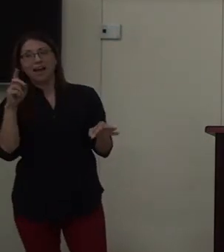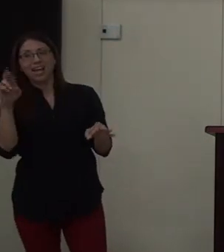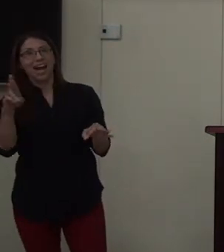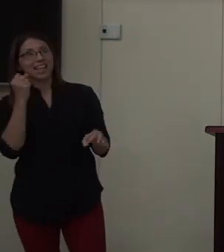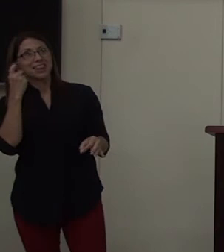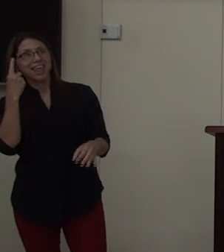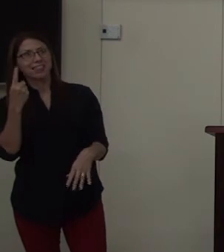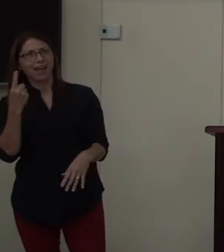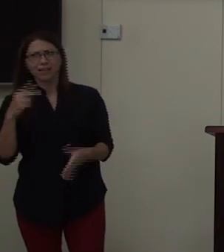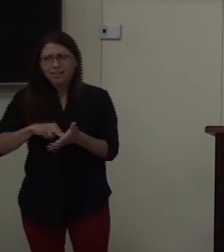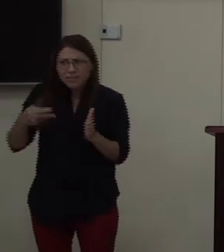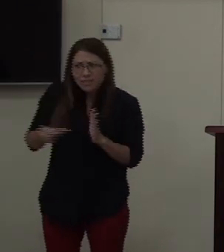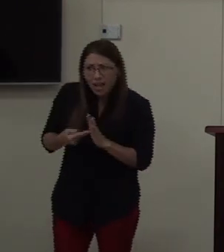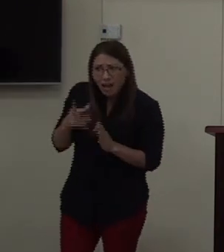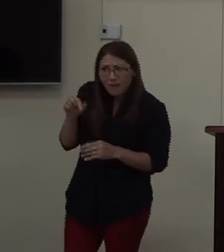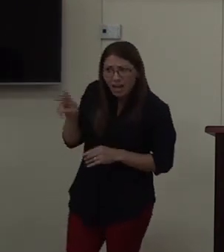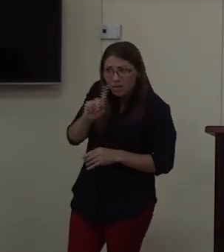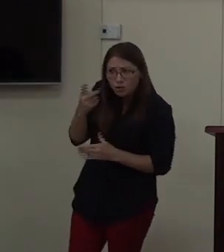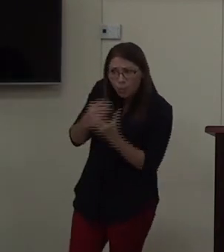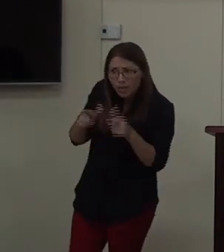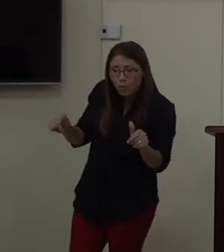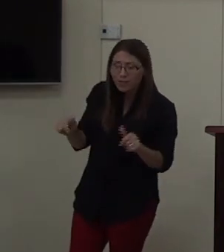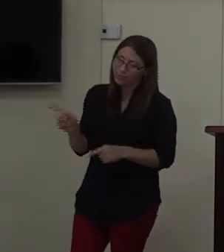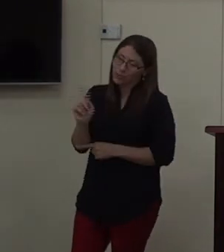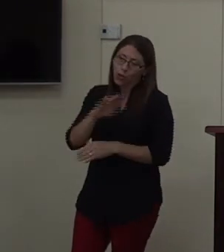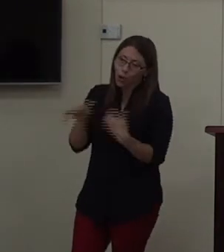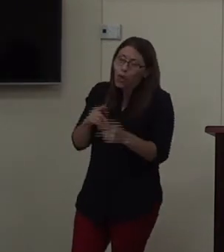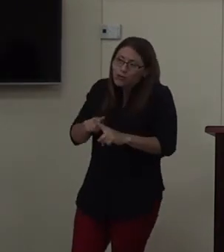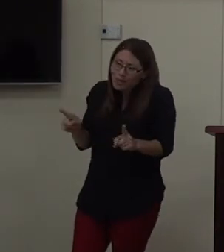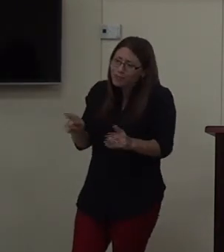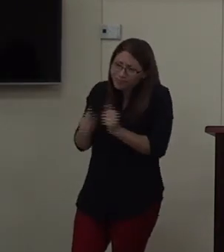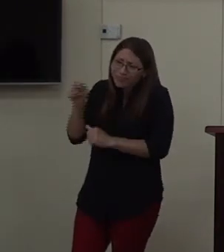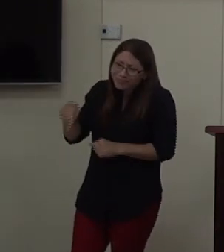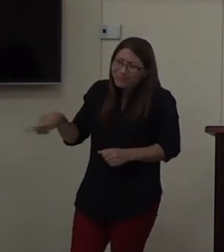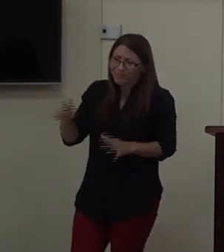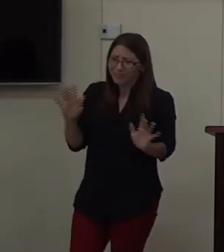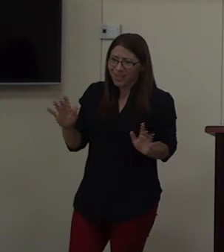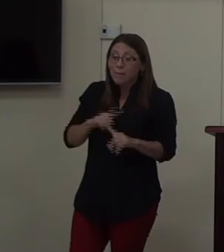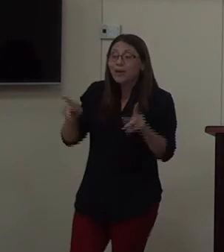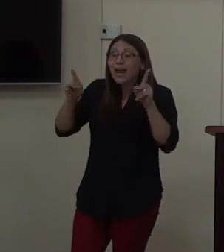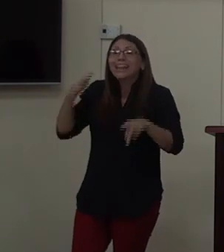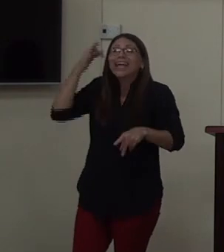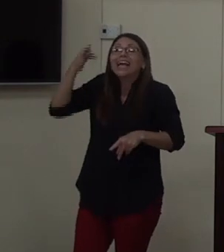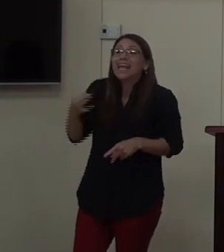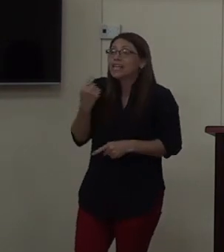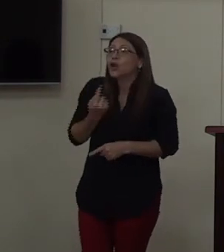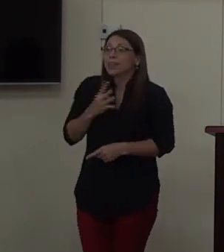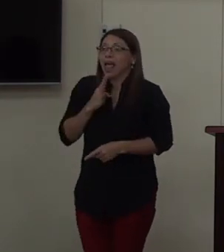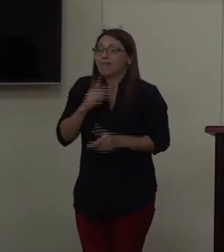bilingües, no todos, pero, ¿verdad? Esta suposición de que son solamente monolingües en